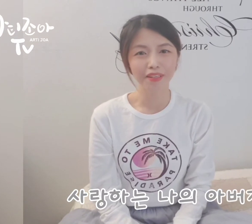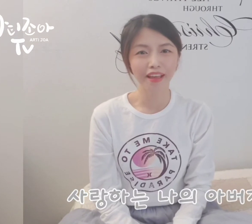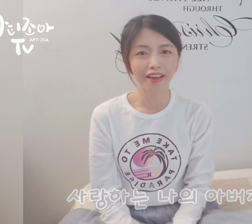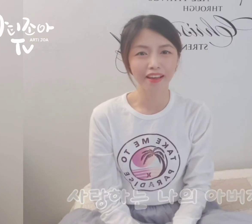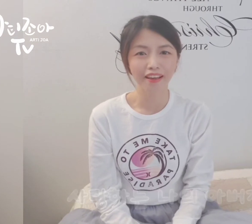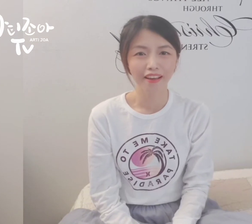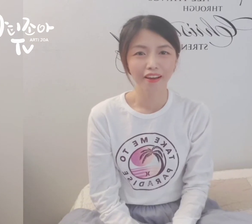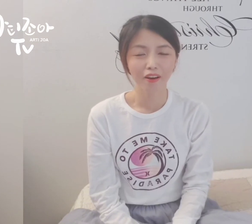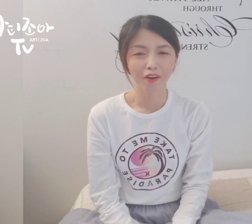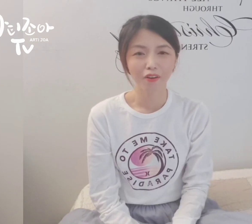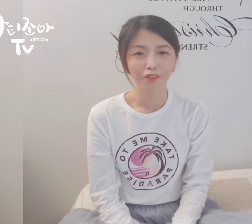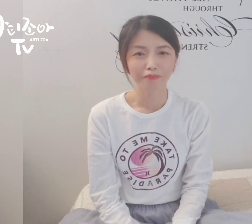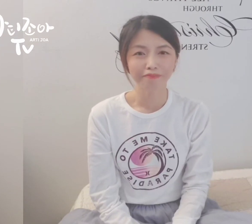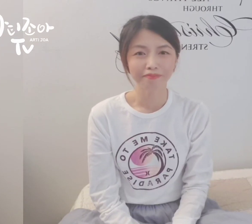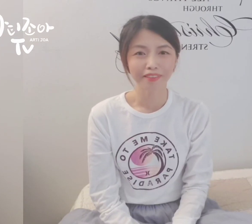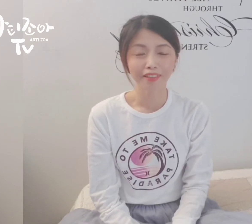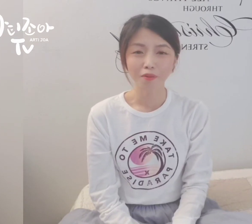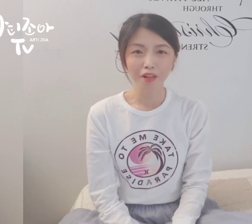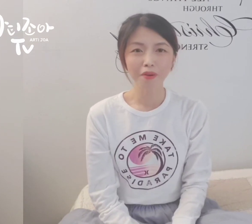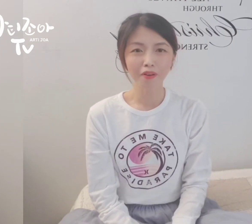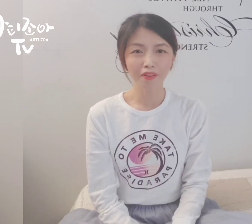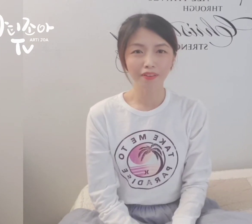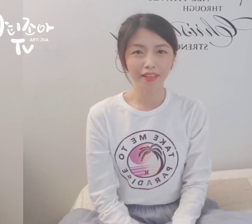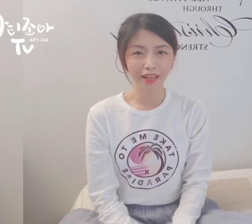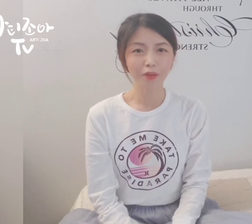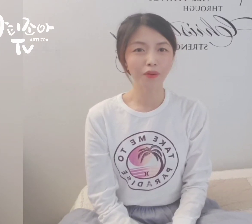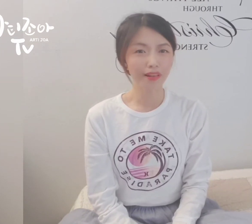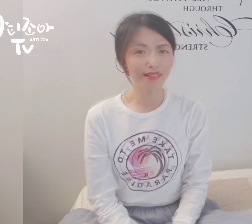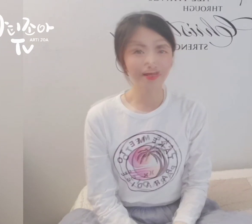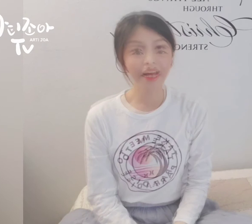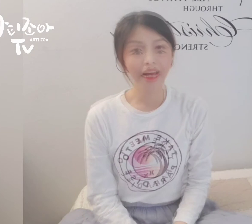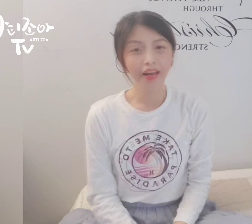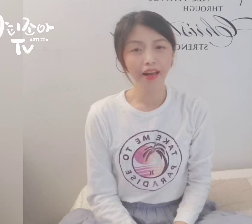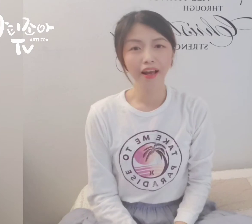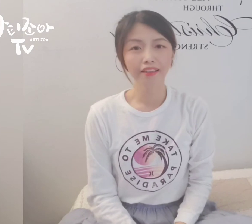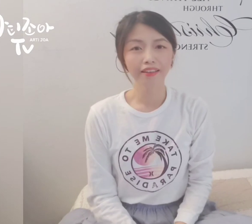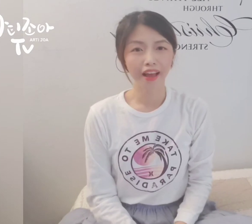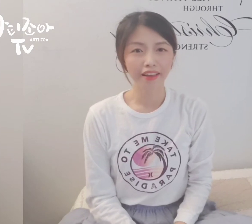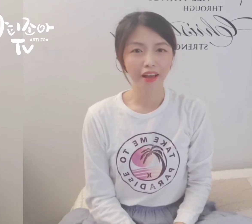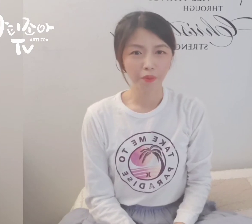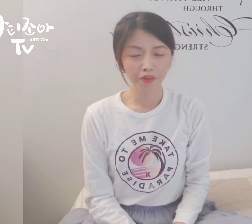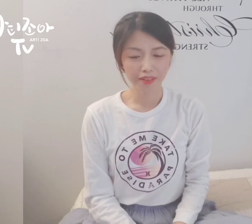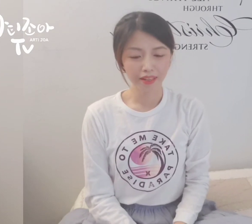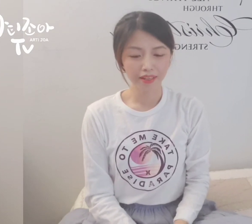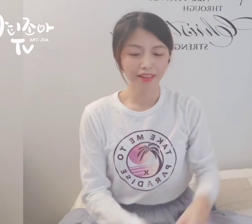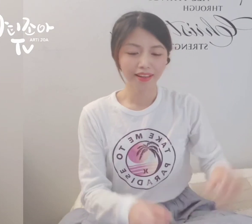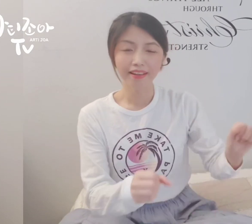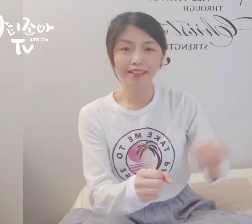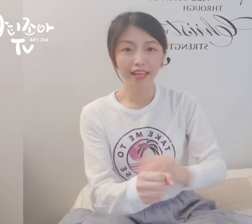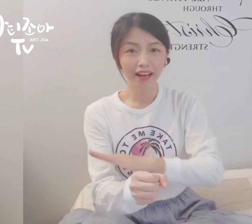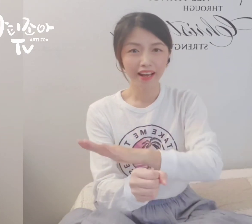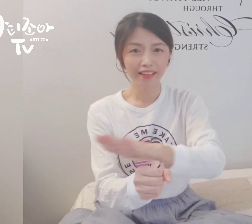찬양입니다. 그럼 설명 시작하도록 하겠습니다. 사랑하는 나의 아버지,